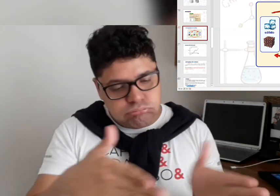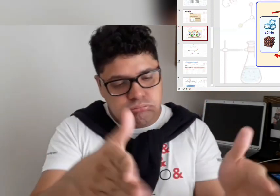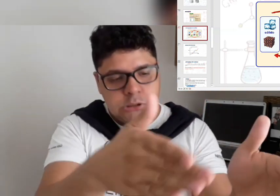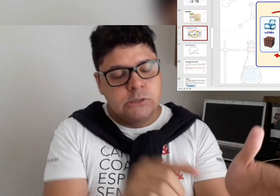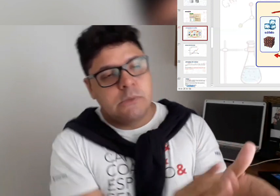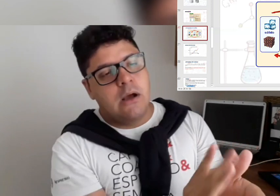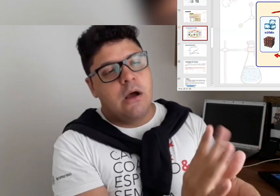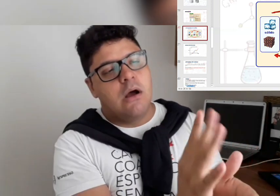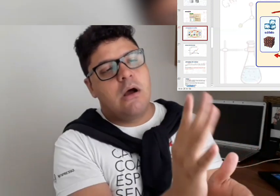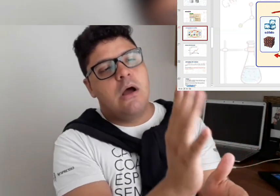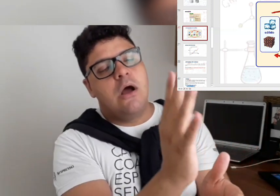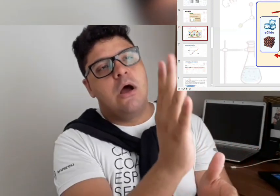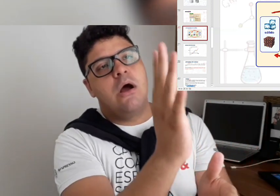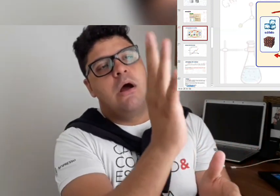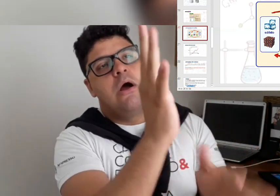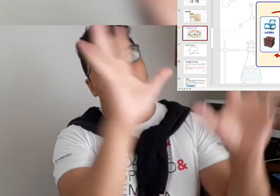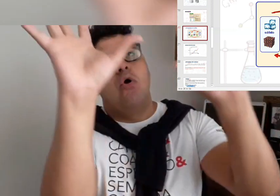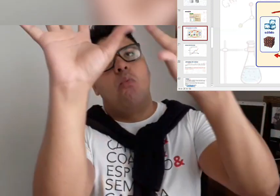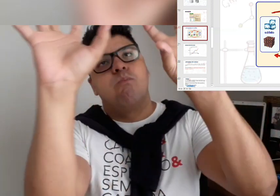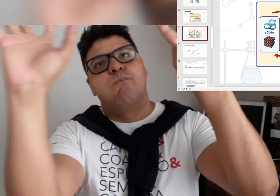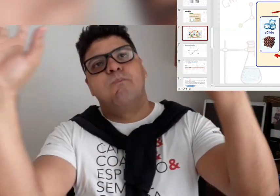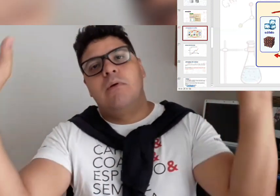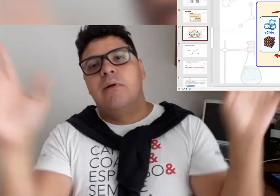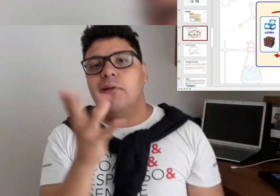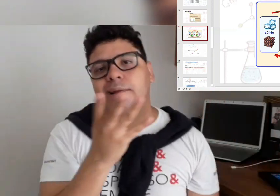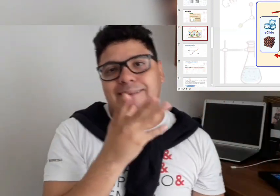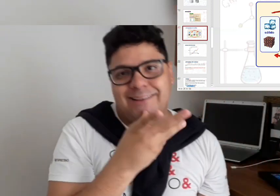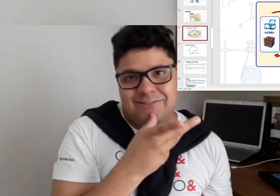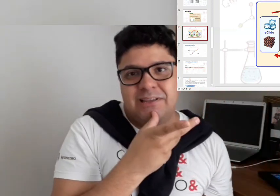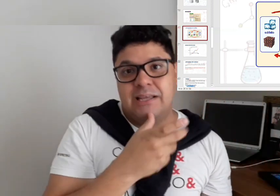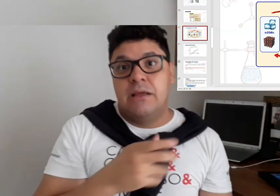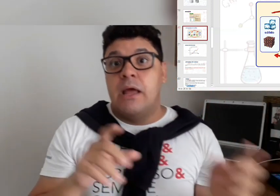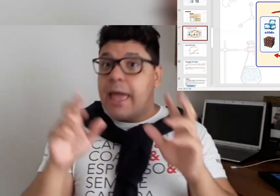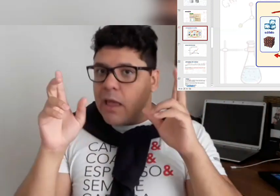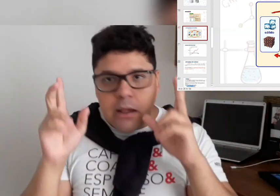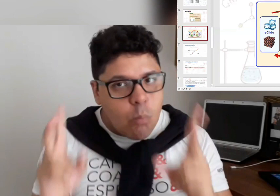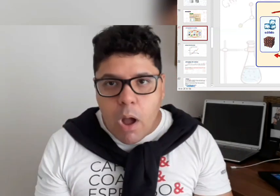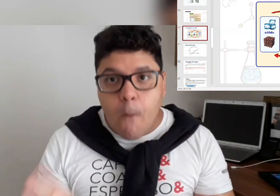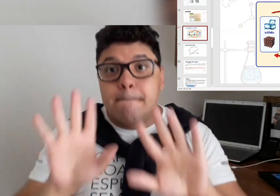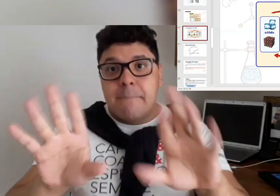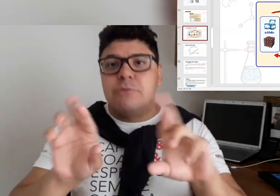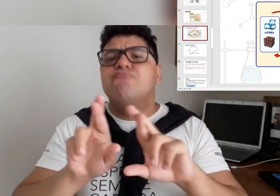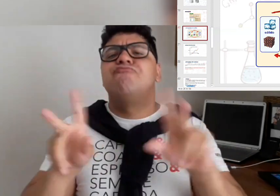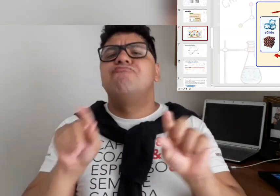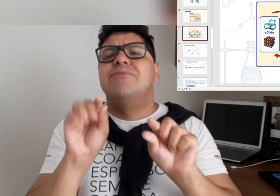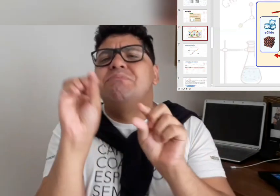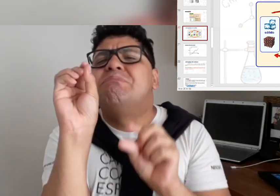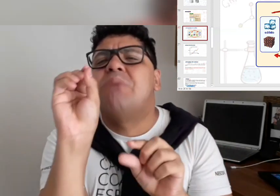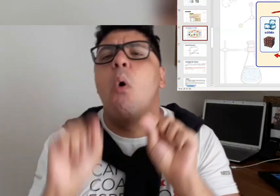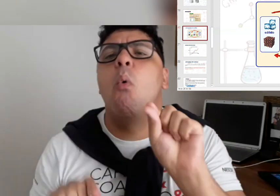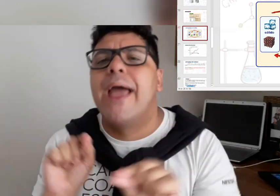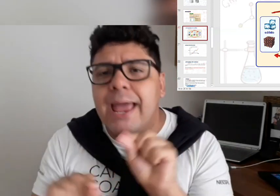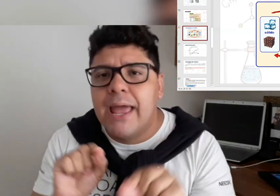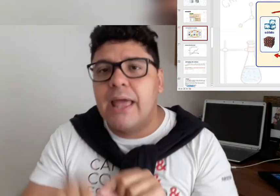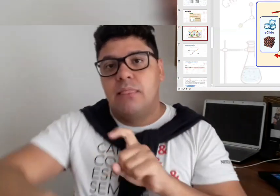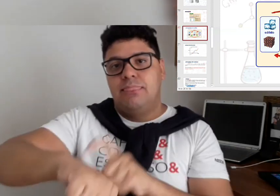nuvens, para se concentrar nas nuvens, né? Então é um processo um pouco mais lento. Mas os dois, a gente está falando do mesmo tipo de